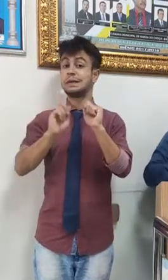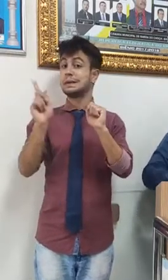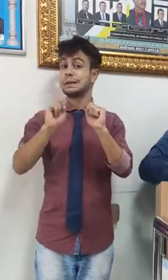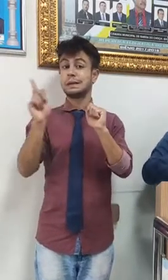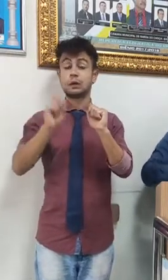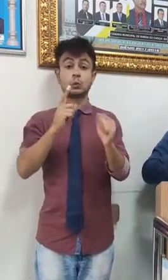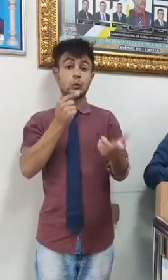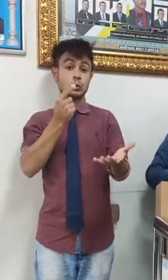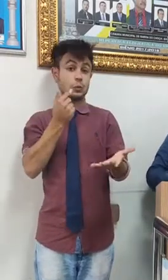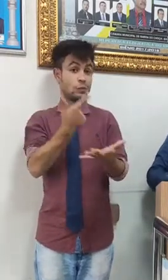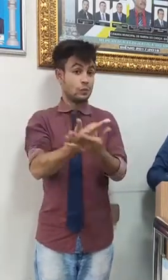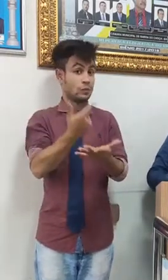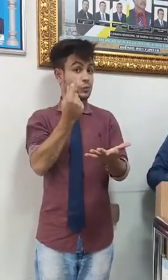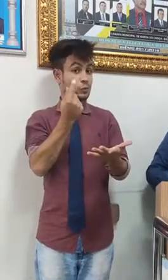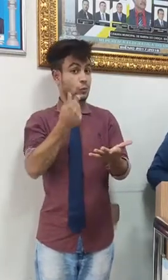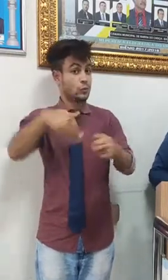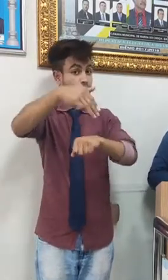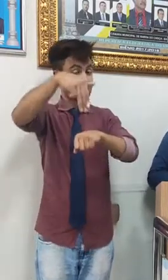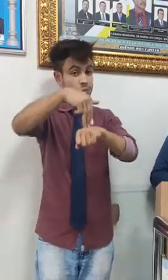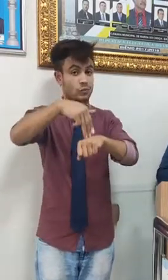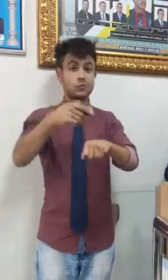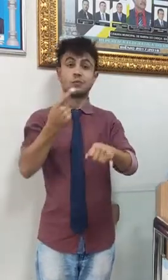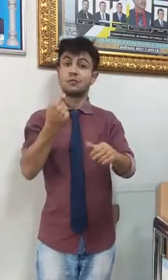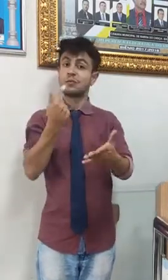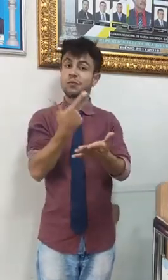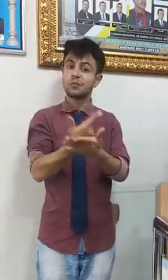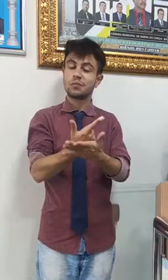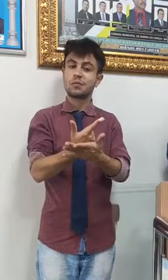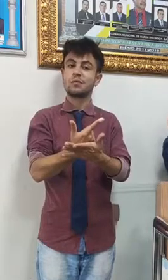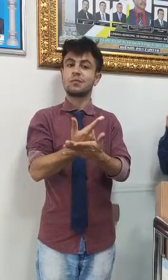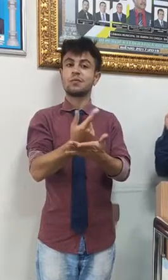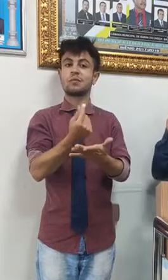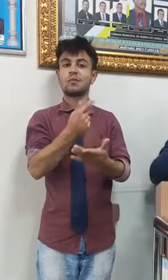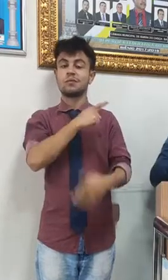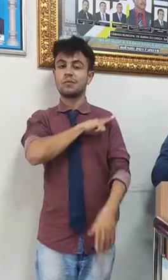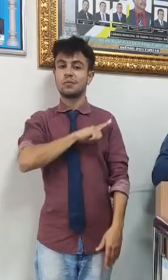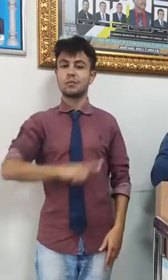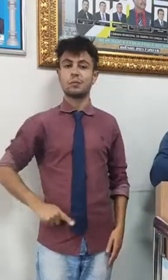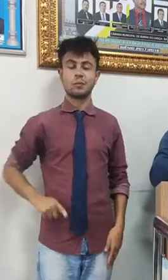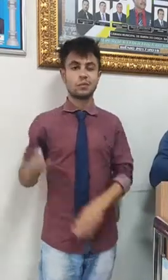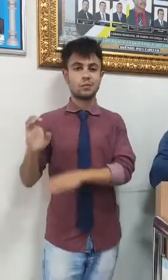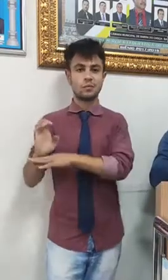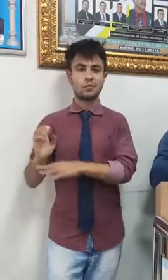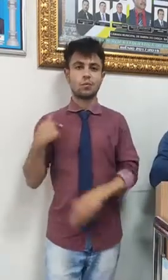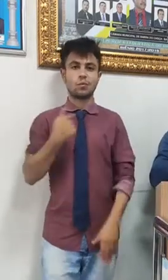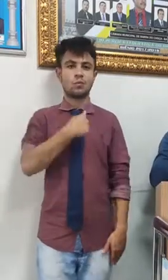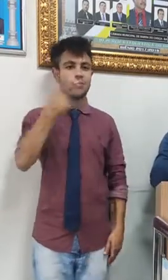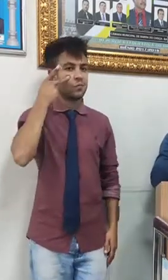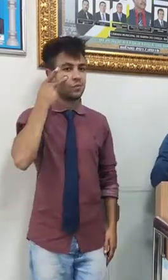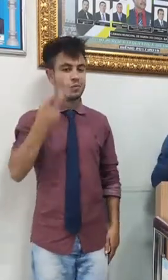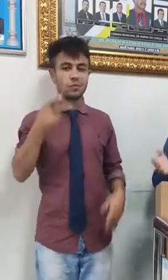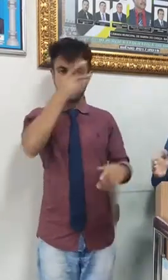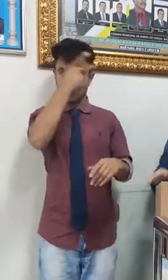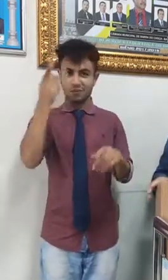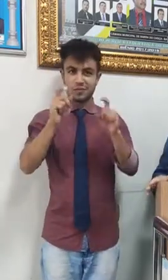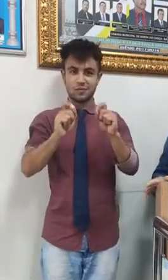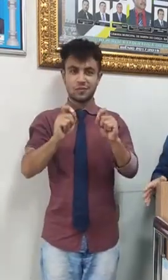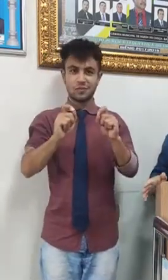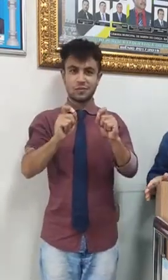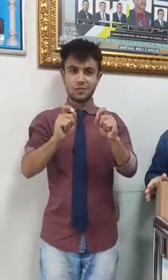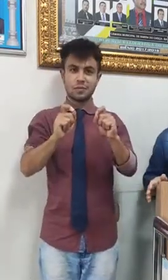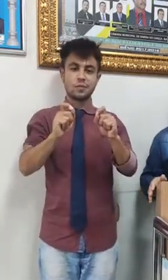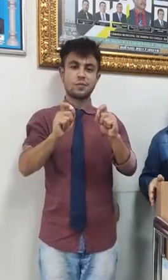mentira, mentiragem, mentiragem, mentiragem. A gente vê algumas pessoas, eu quero até pedir o pastor